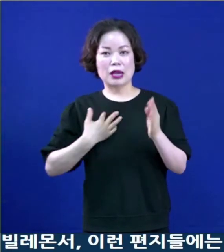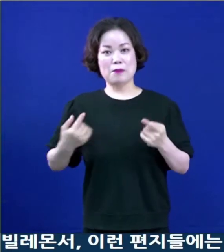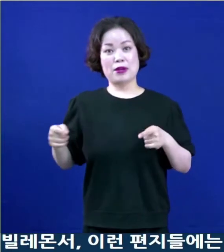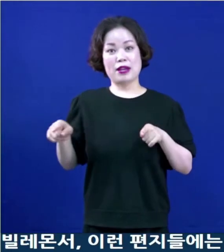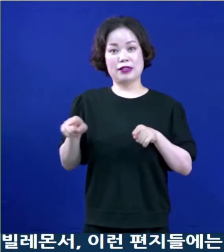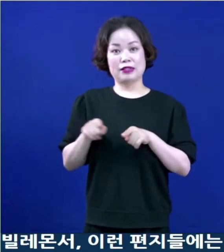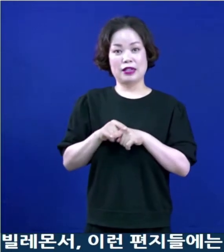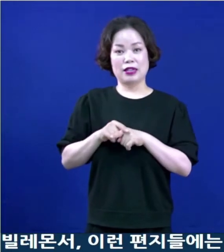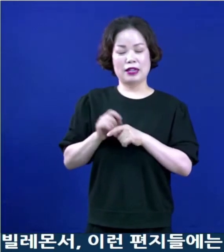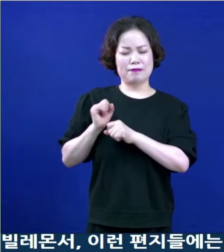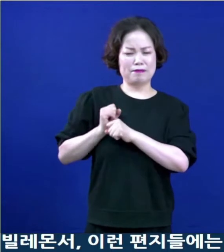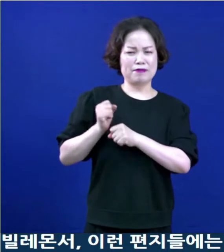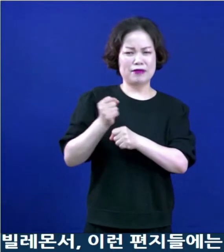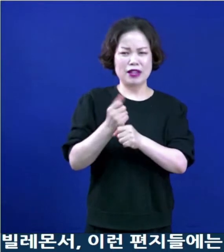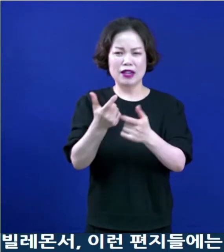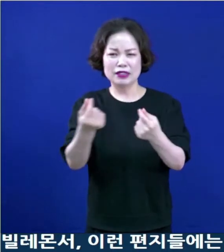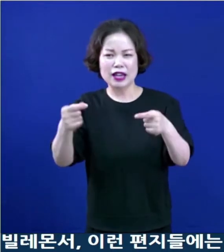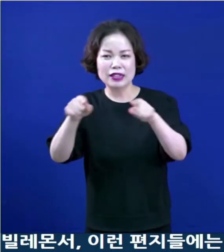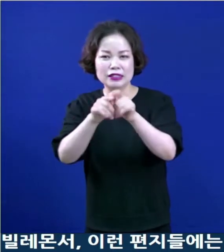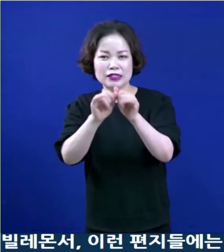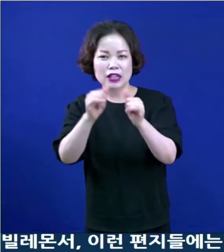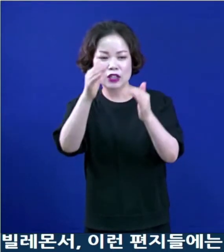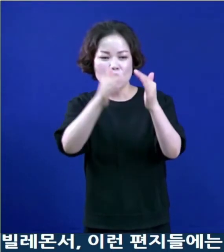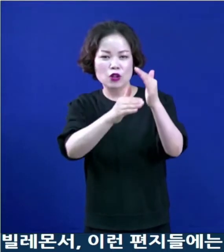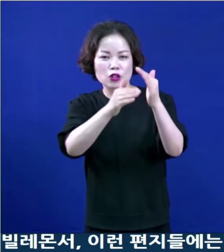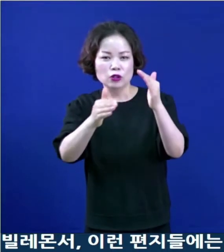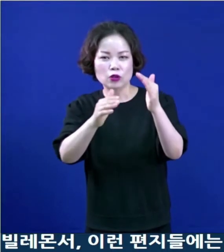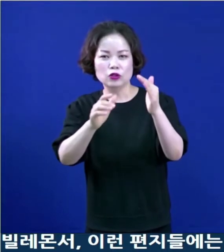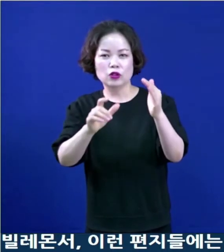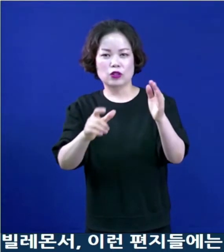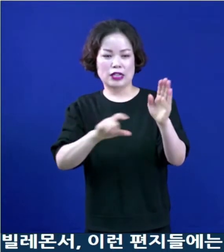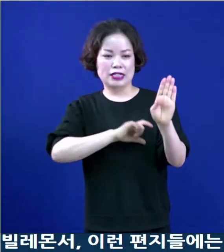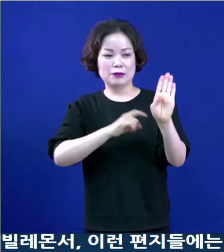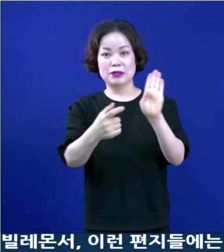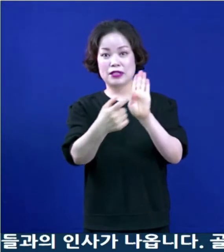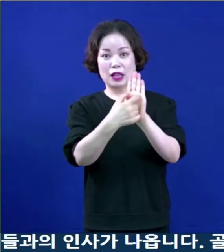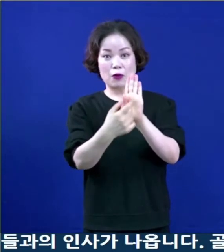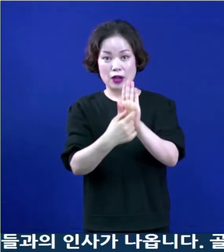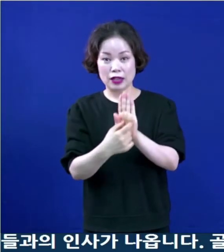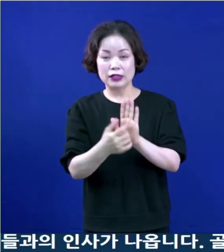자 등등 여러 명의 성도들이 언급되어 있습니다.